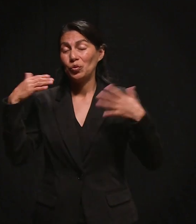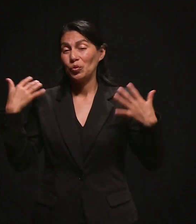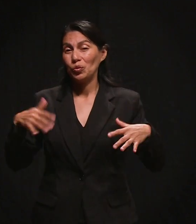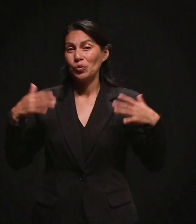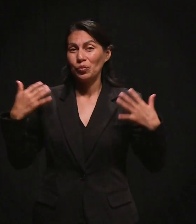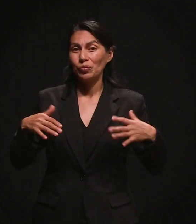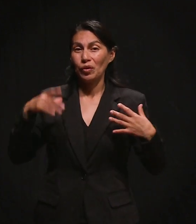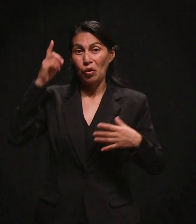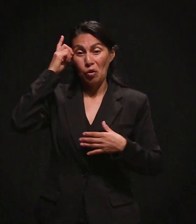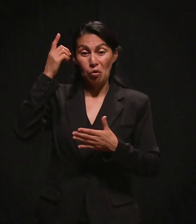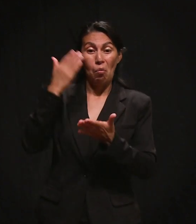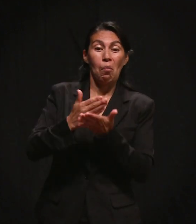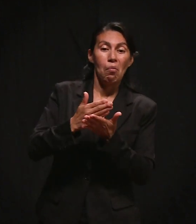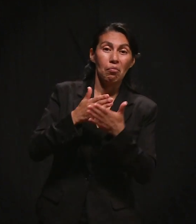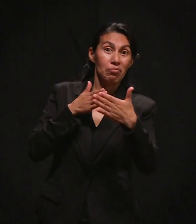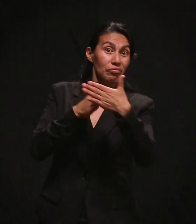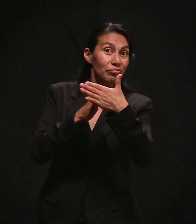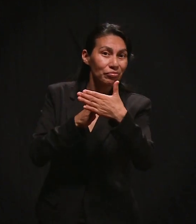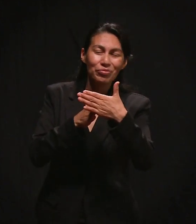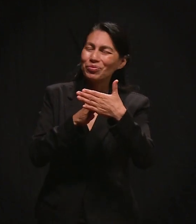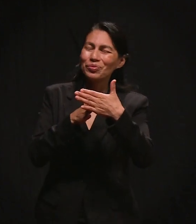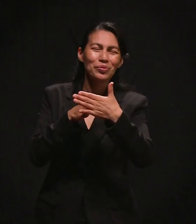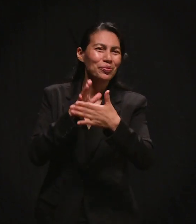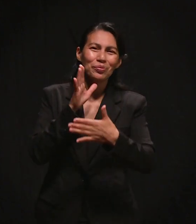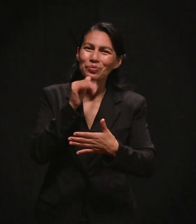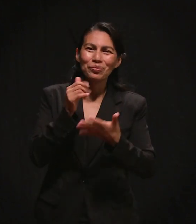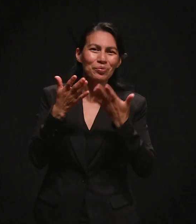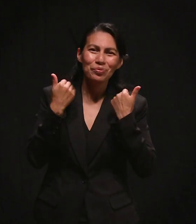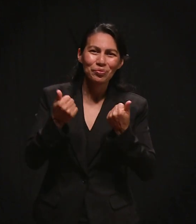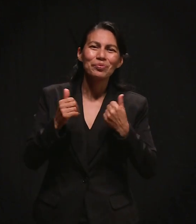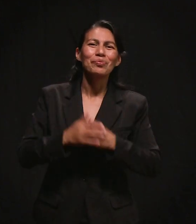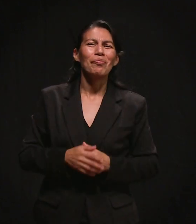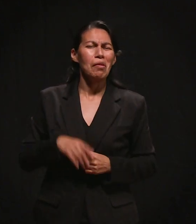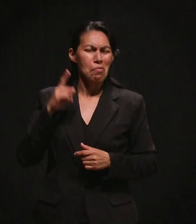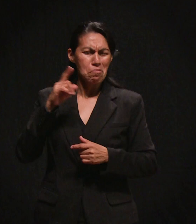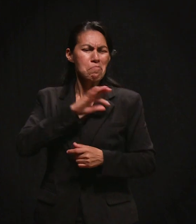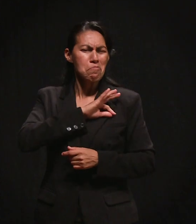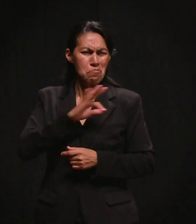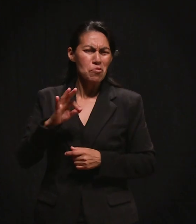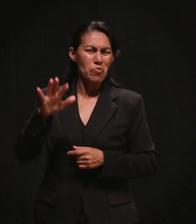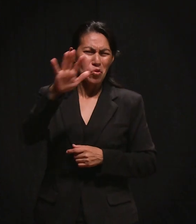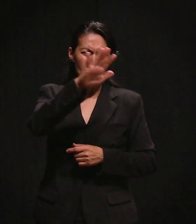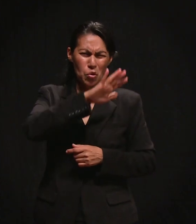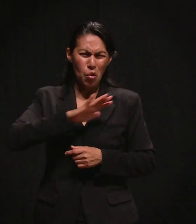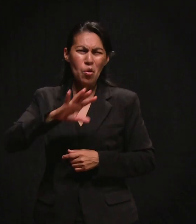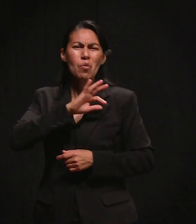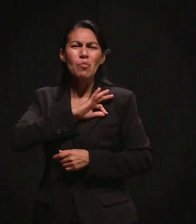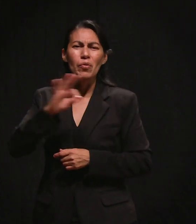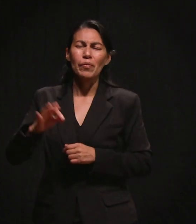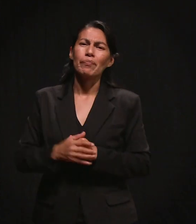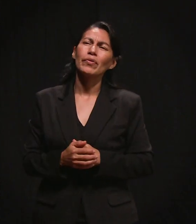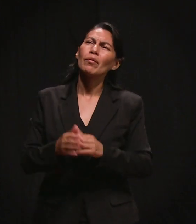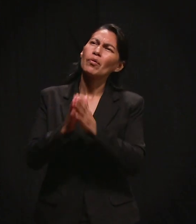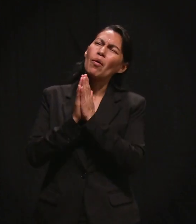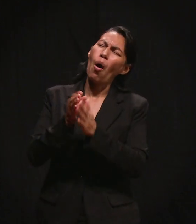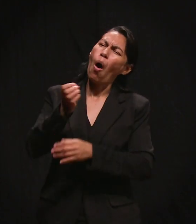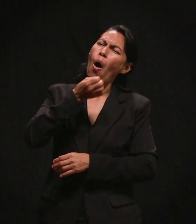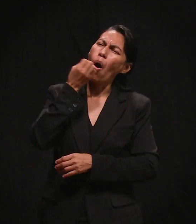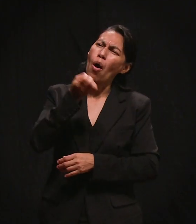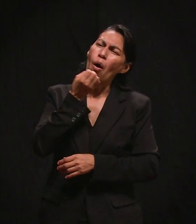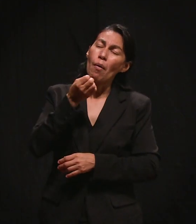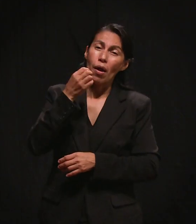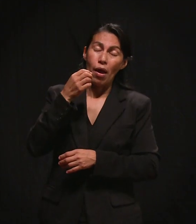Cruz. Orar por mis hermanos para que Dios les dé buena salud a mi hermana Josefina Cruz y a mi tía Bartola